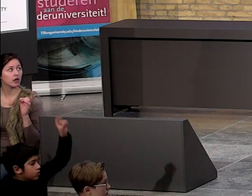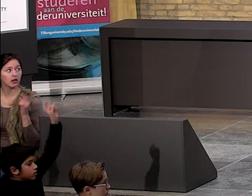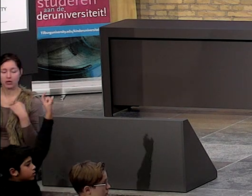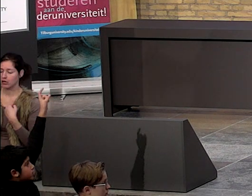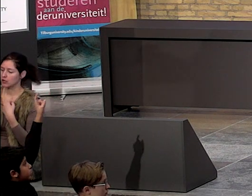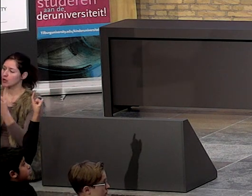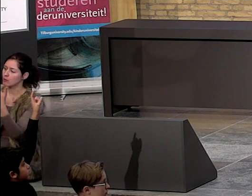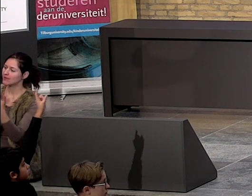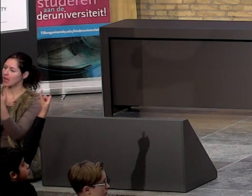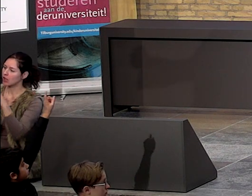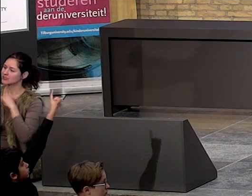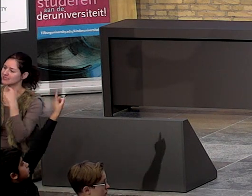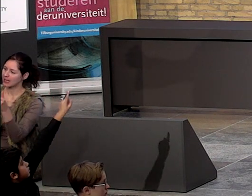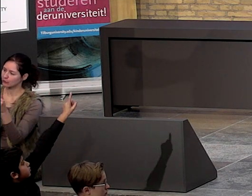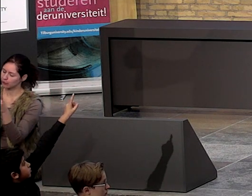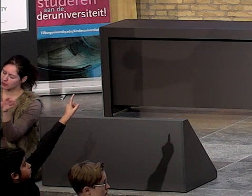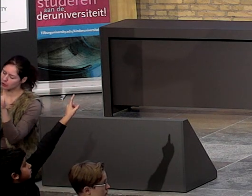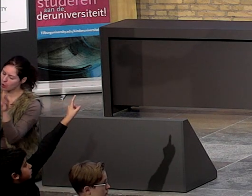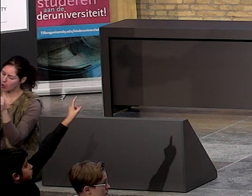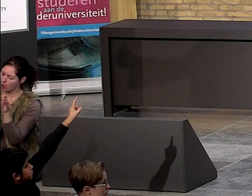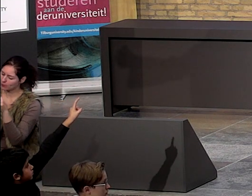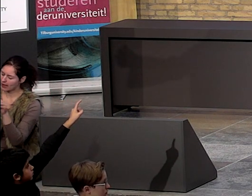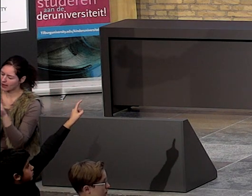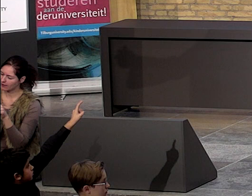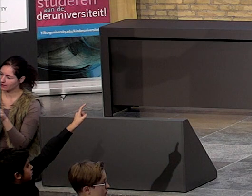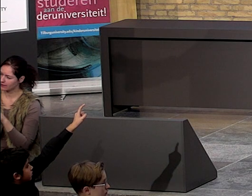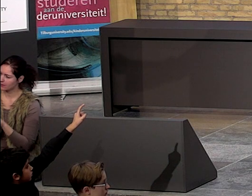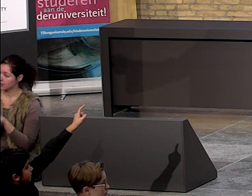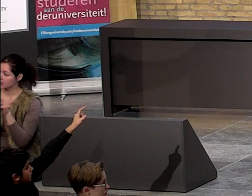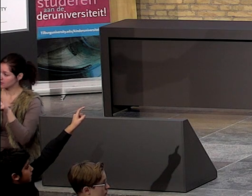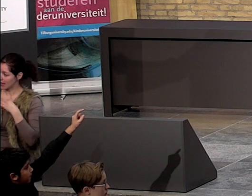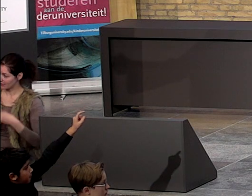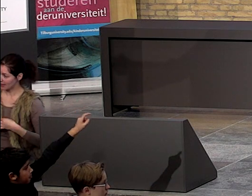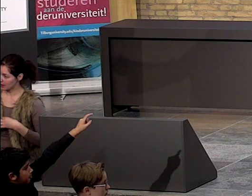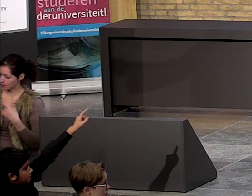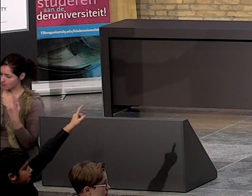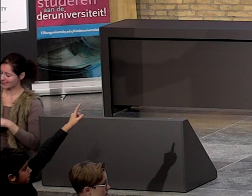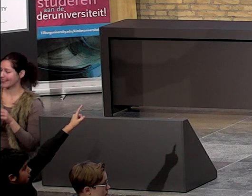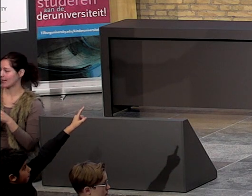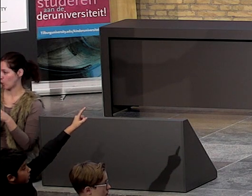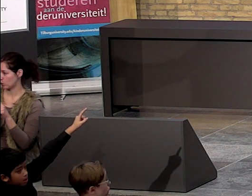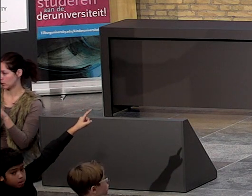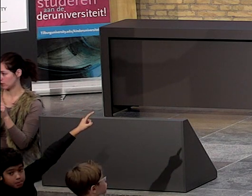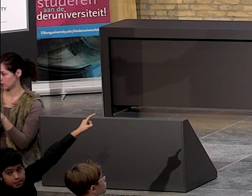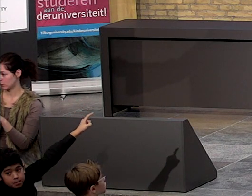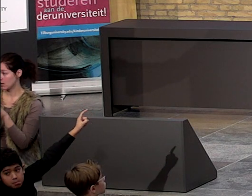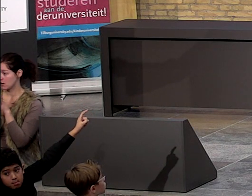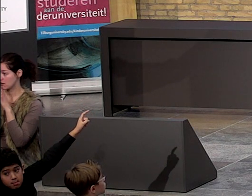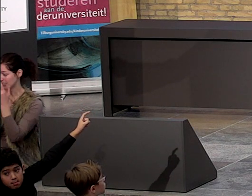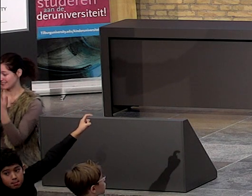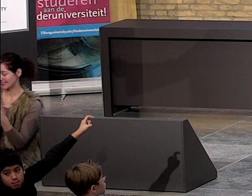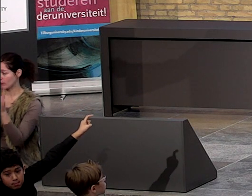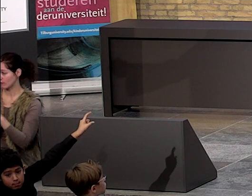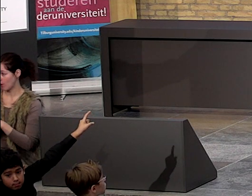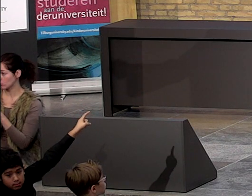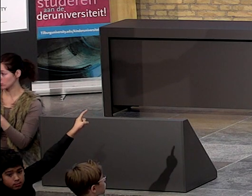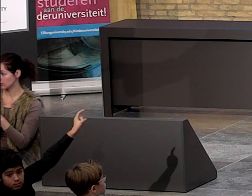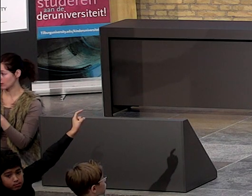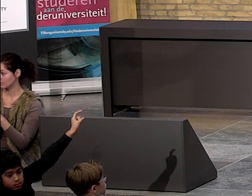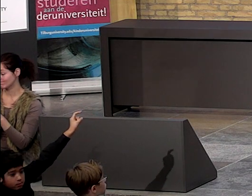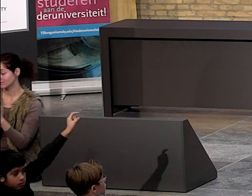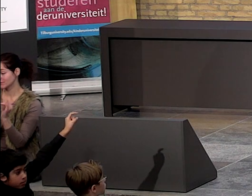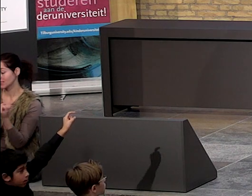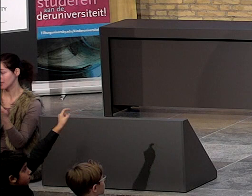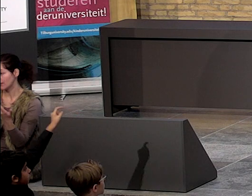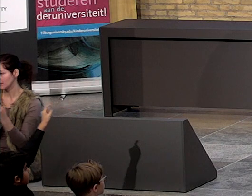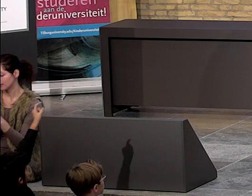hand optellen. Met een paar, dat had een paar nadelen. 1, het kostte veel meer tijd. 2, de kans dat je telfouten maakte was veel groter. 3,